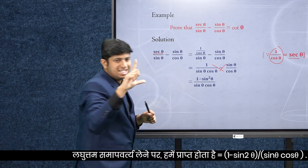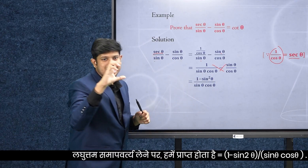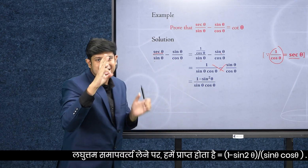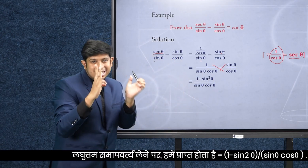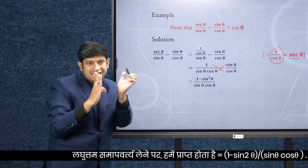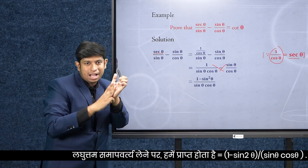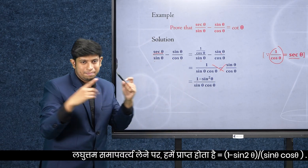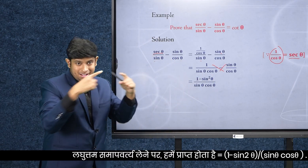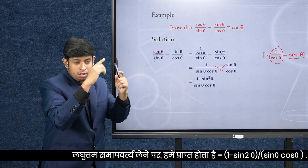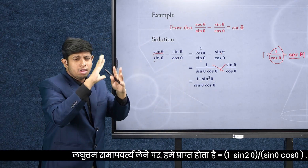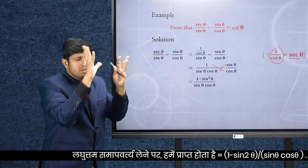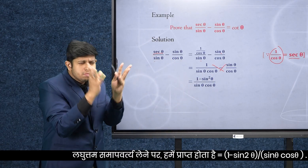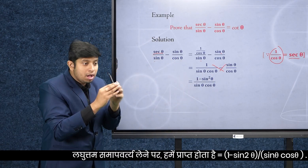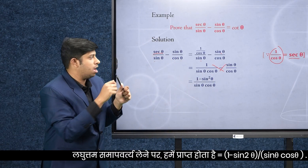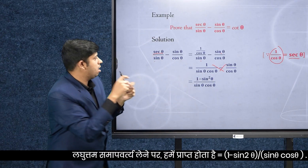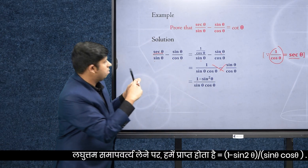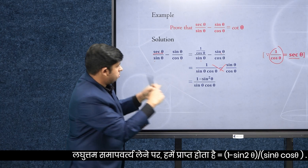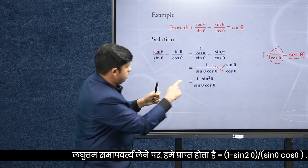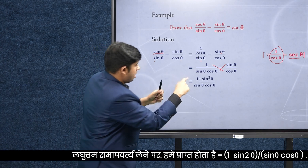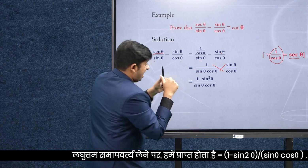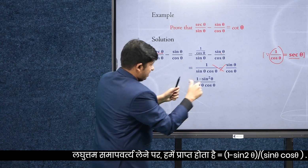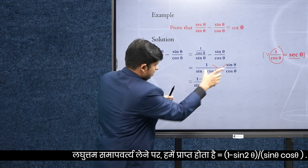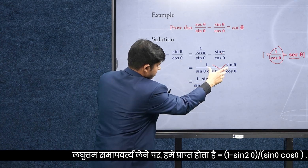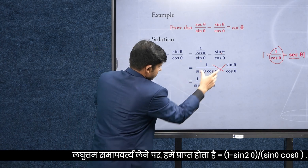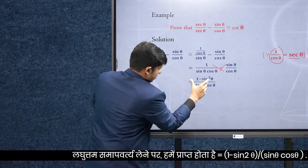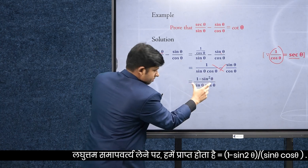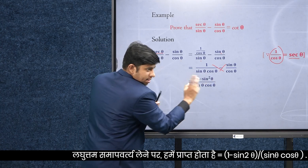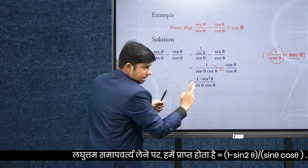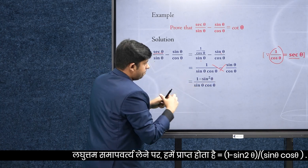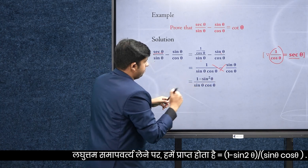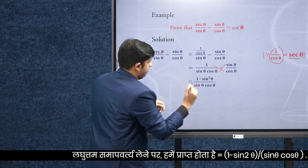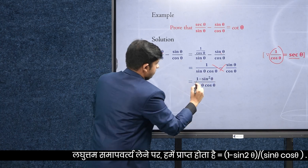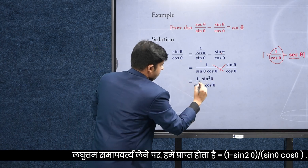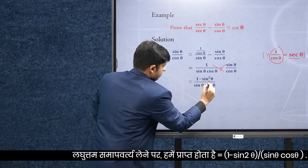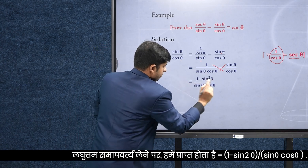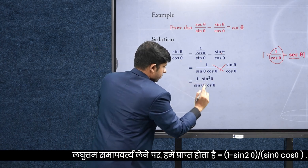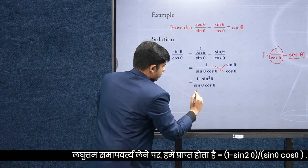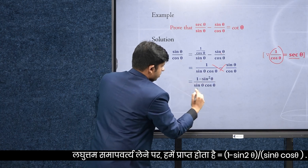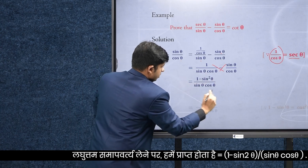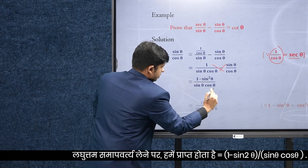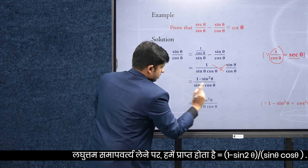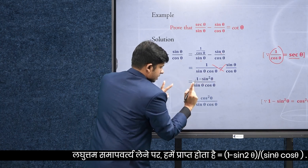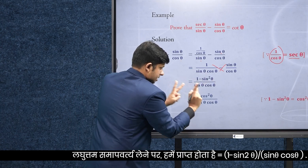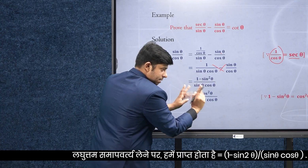लघुत्तम समापवर्तीय लेने पर हमें प्राप्त होता है equals 1 sin 2 / sin cos।